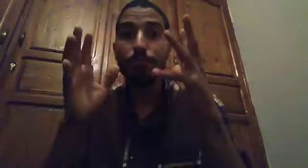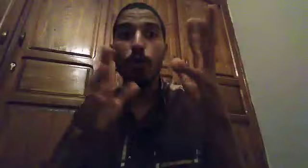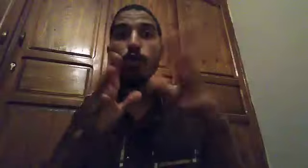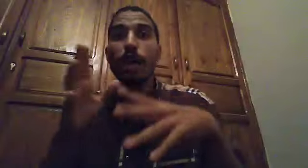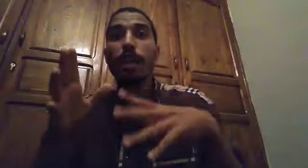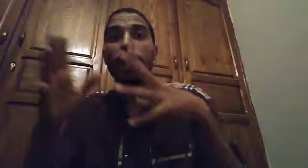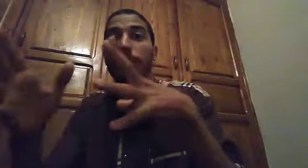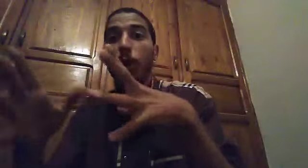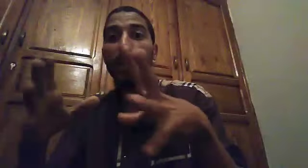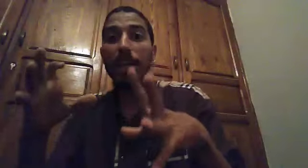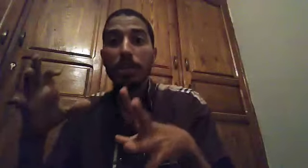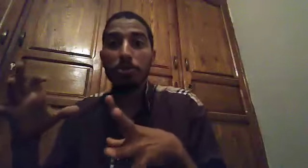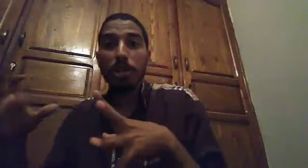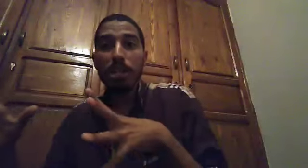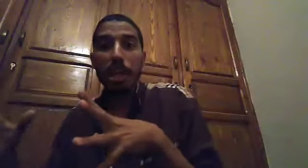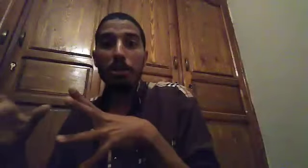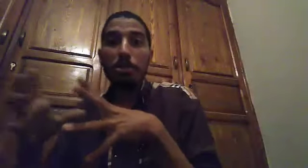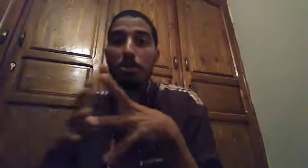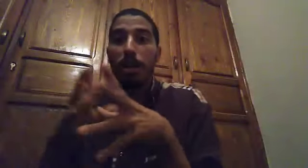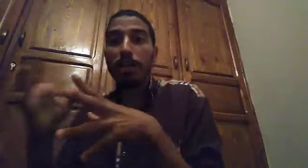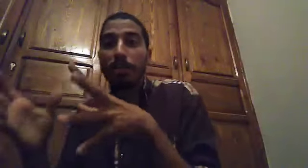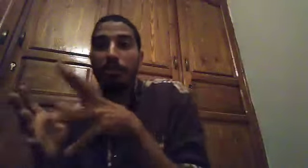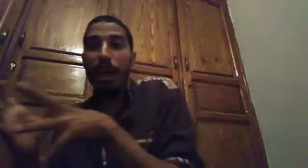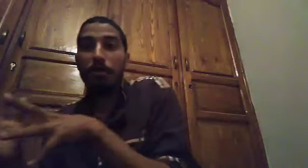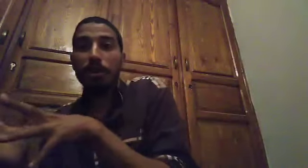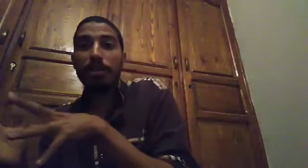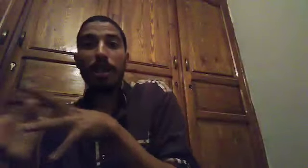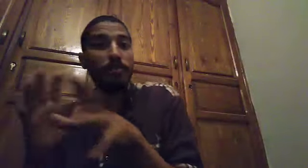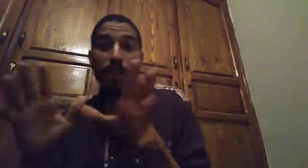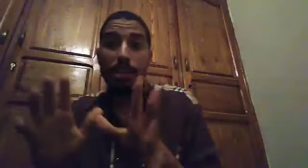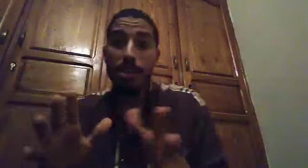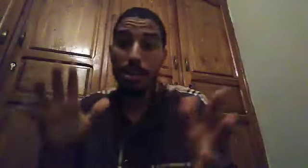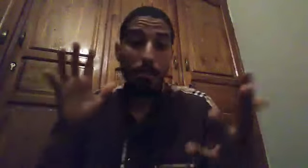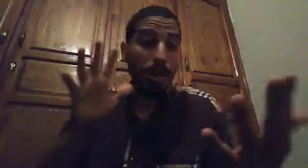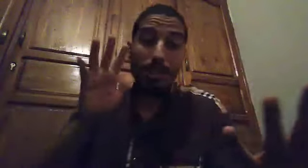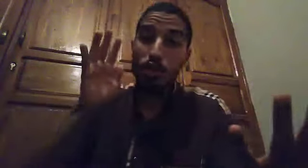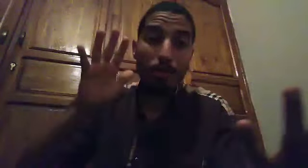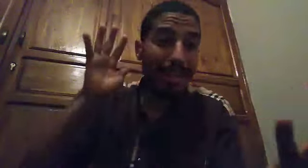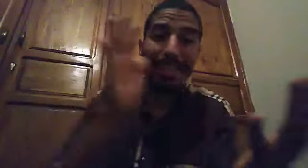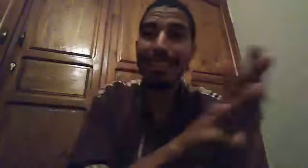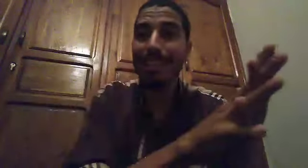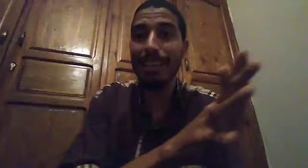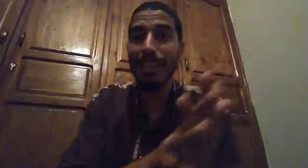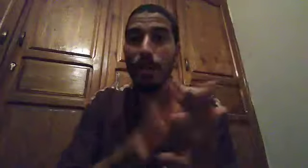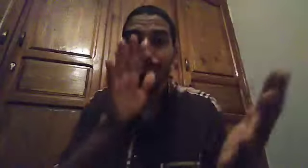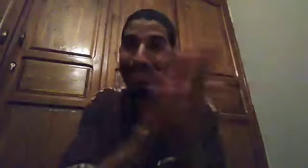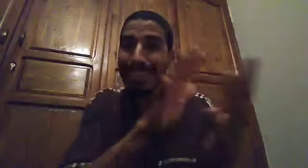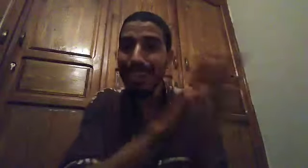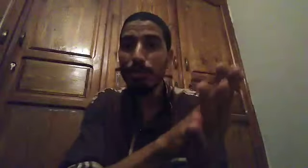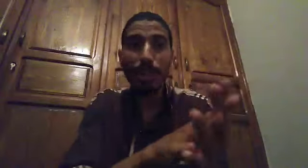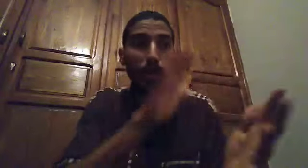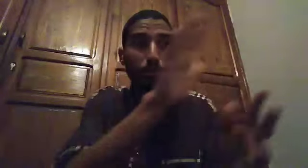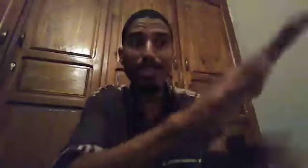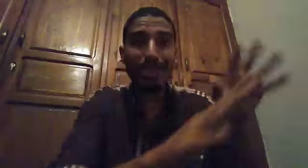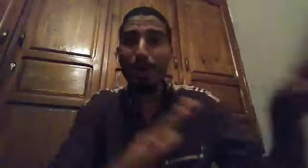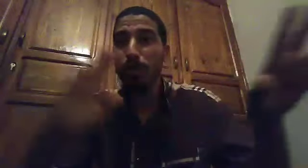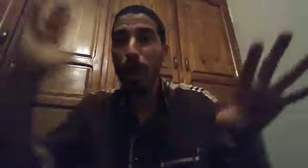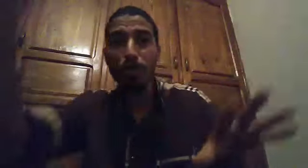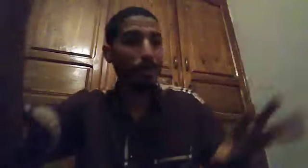متعودة انها غتدخل غتلقى الارجنتين رجع اللور وباغا تحاول تدافع، لا لا الارجنتين مع دخلات ضغطات عليهم ضغطات عليهم ضغطات عليهم. ميسي بلوطارو بدي ماريا